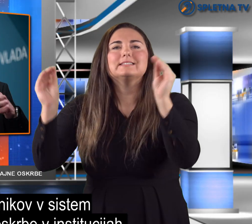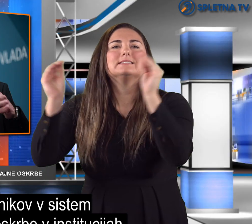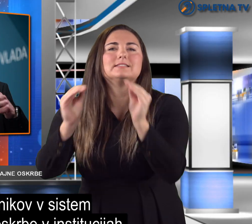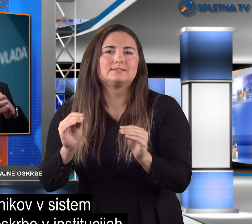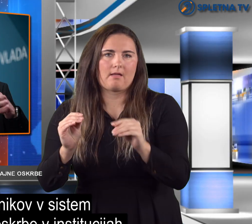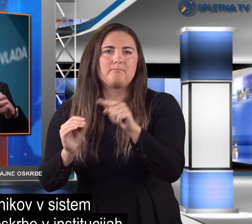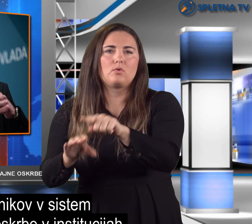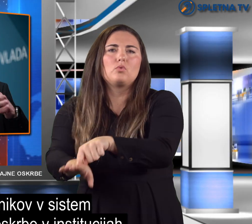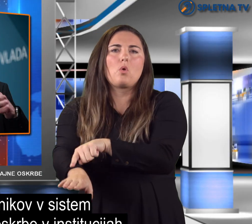v institucijah.